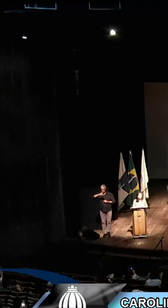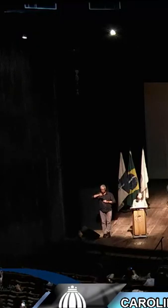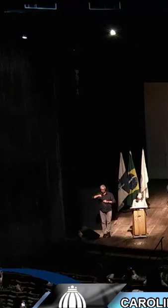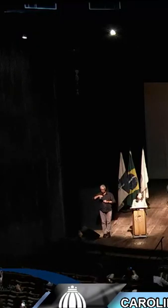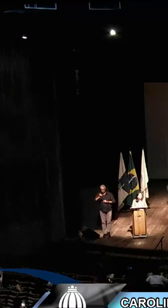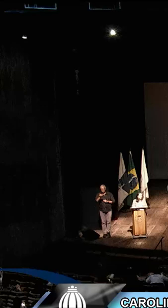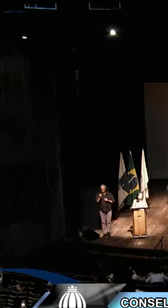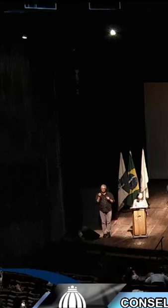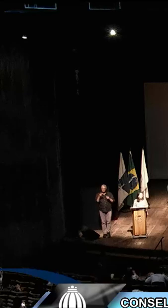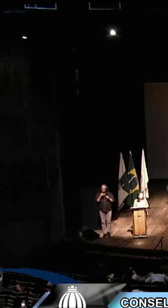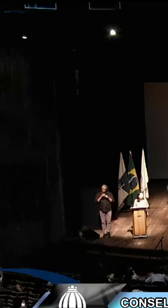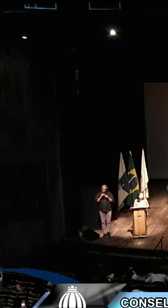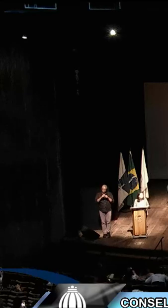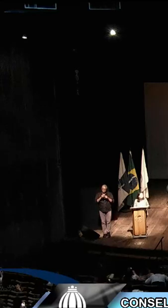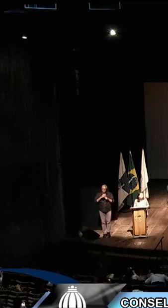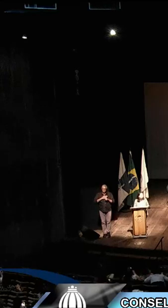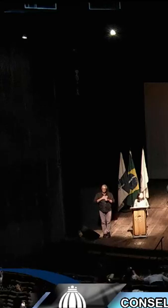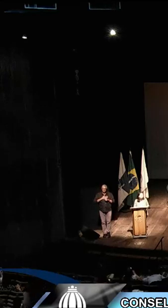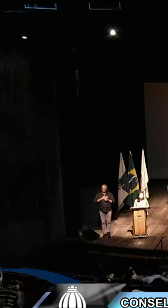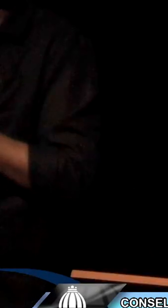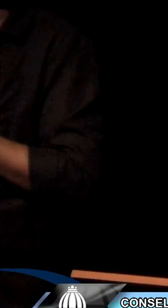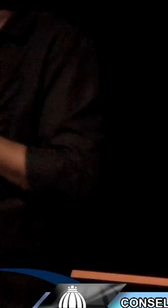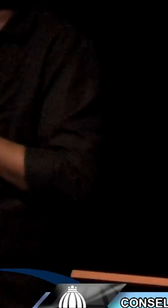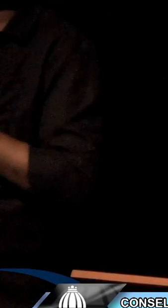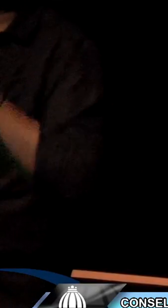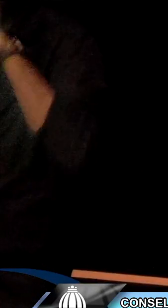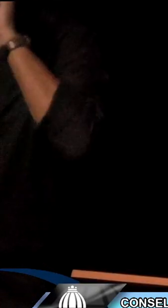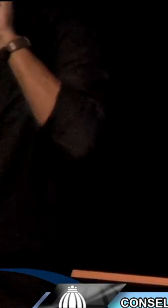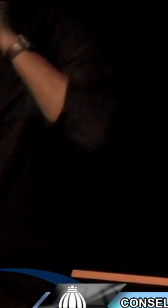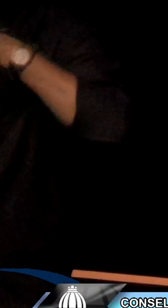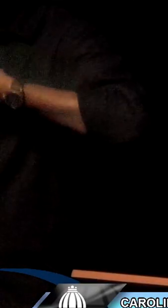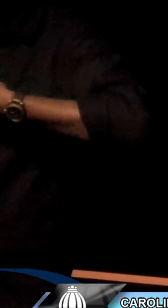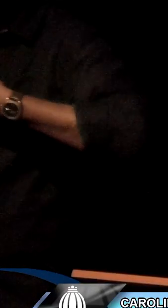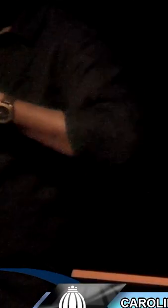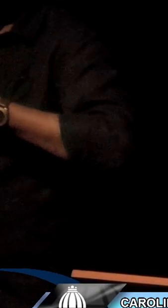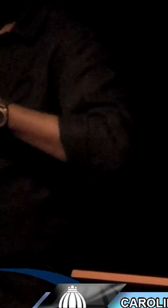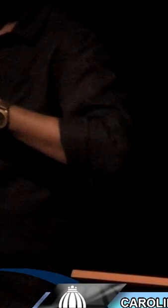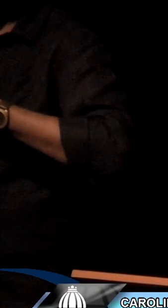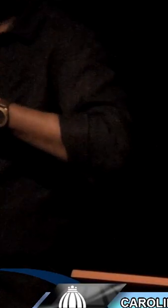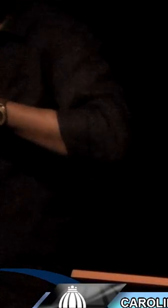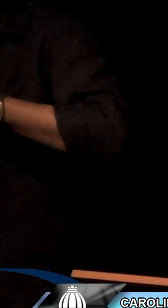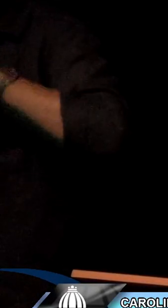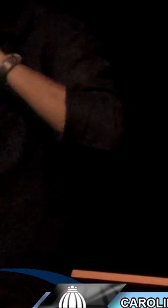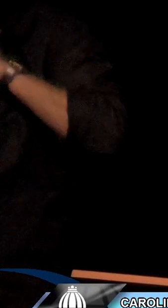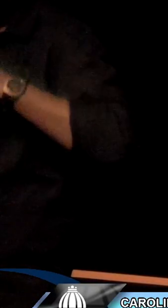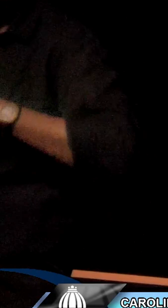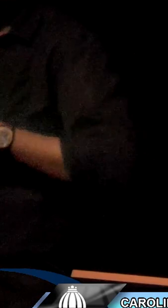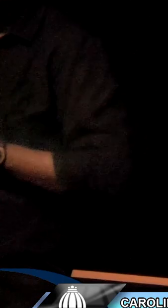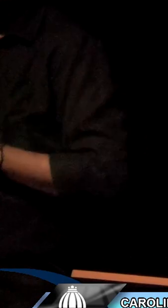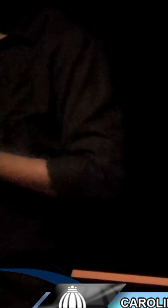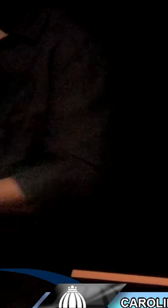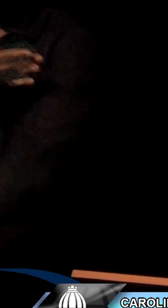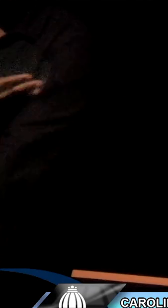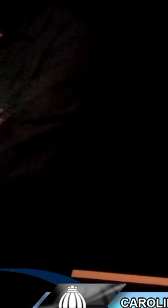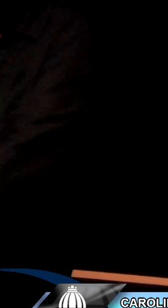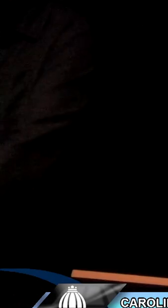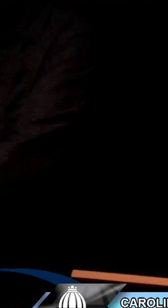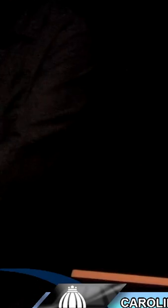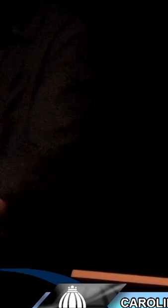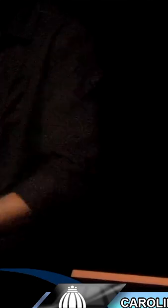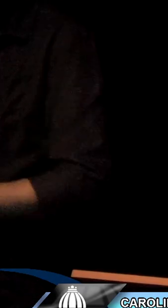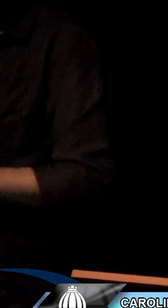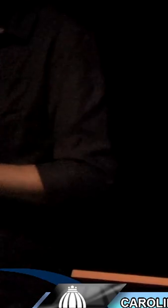áudio descrição para quem tiver assistindo Eu sou uma mulher branca de altura mediana